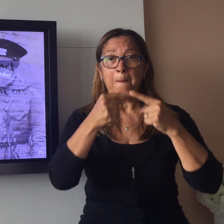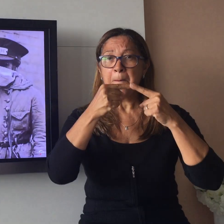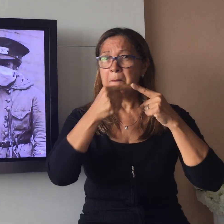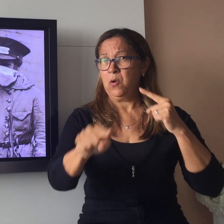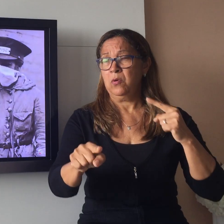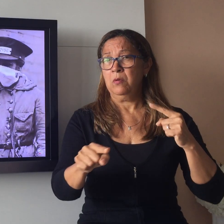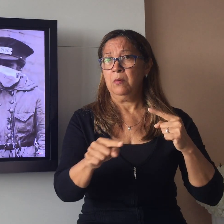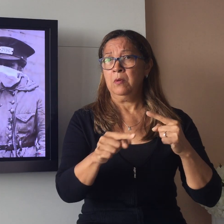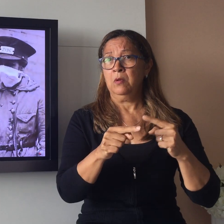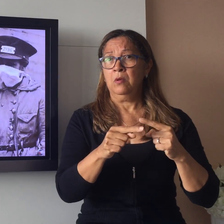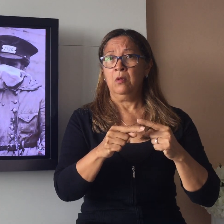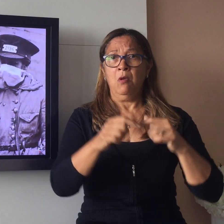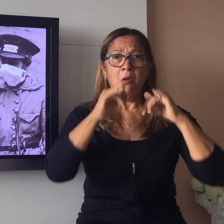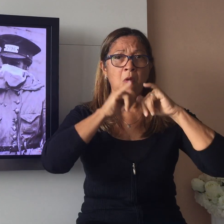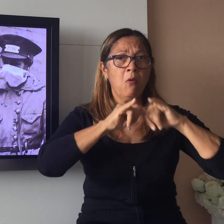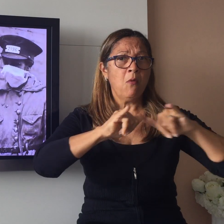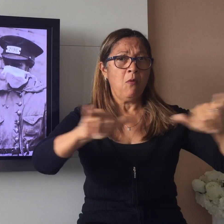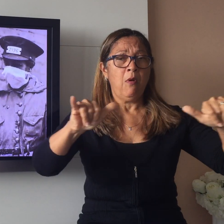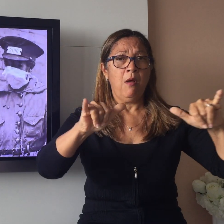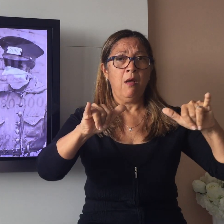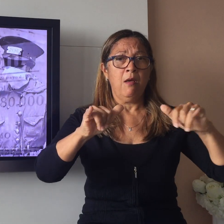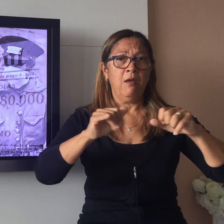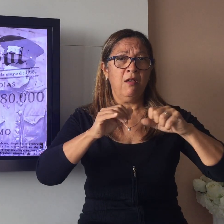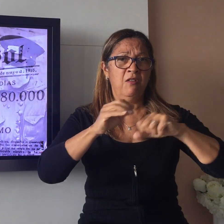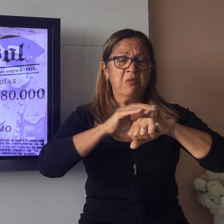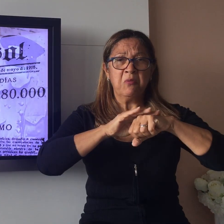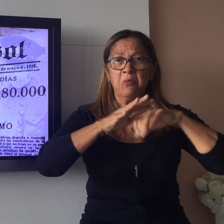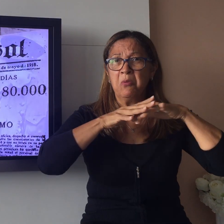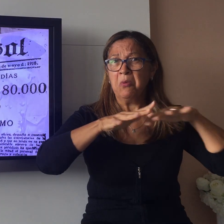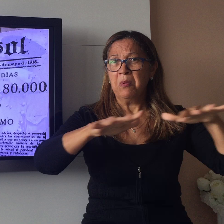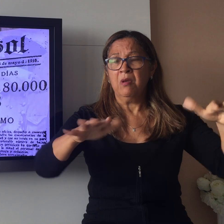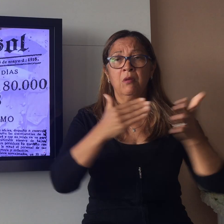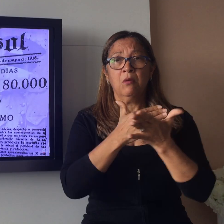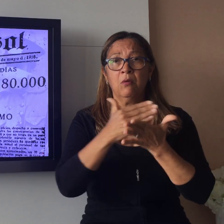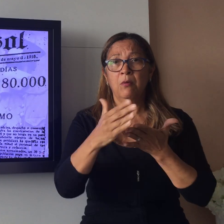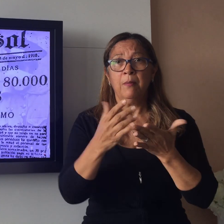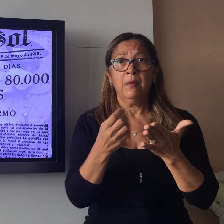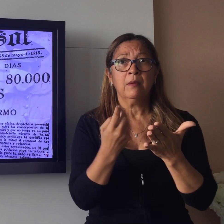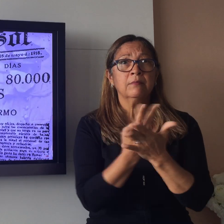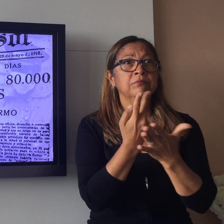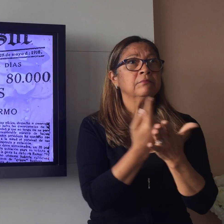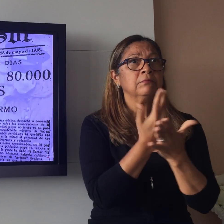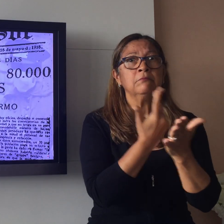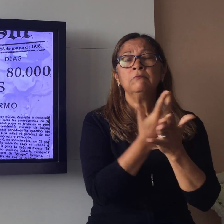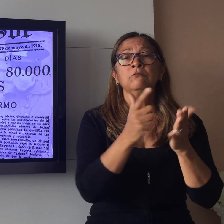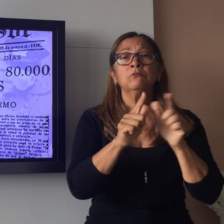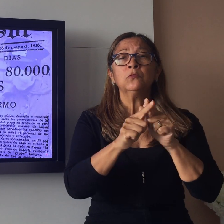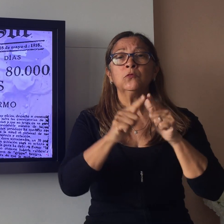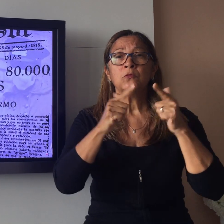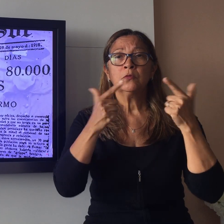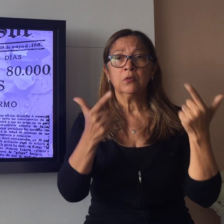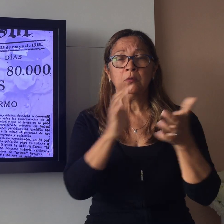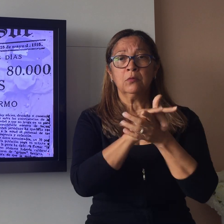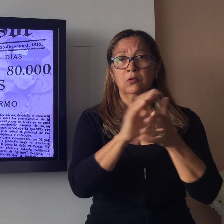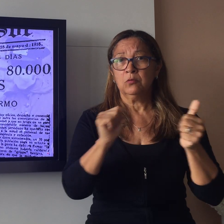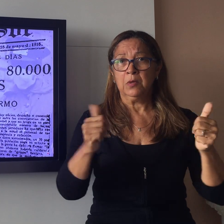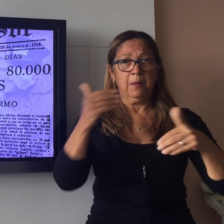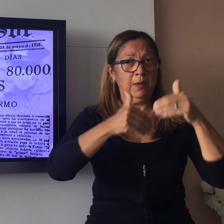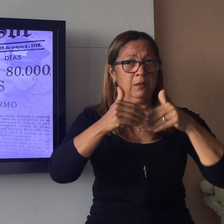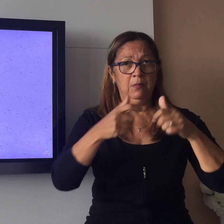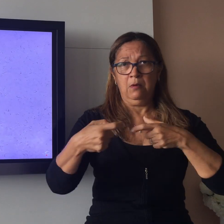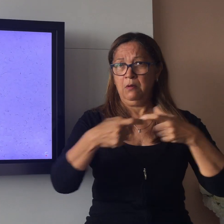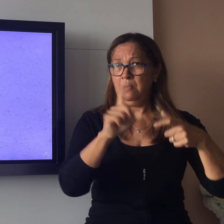censura, a notícia da pandemia começa a aparecer mesmo nos jornais da Espanha, que não participava da